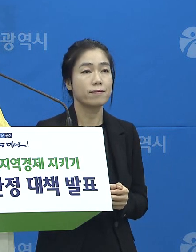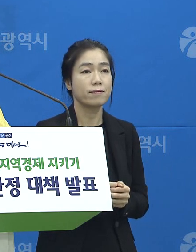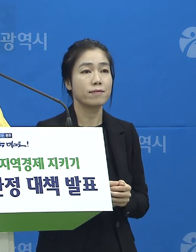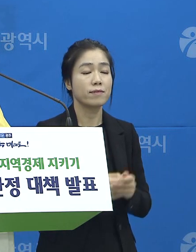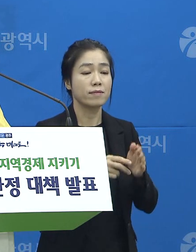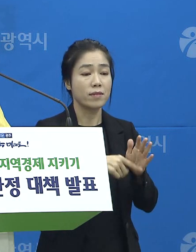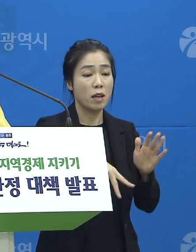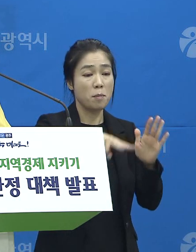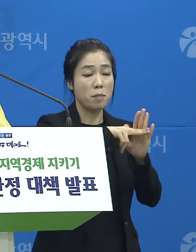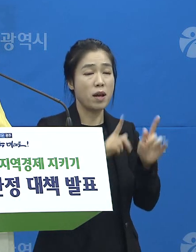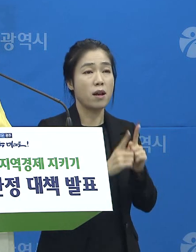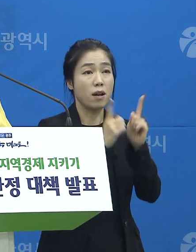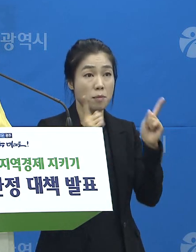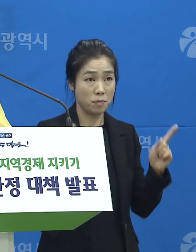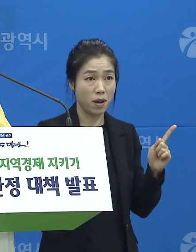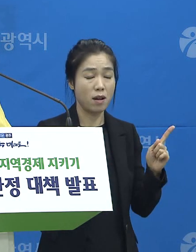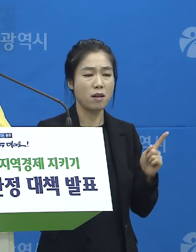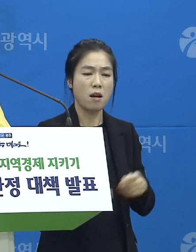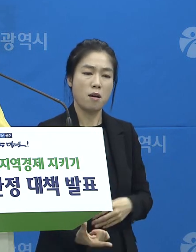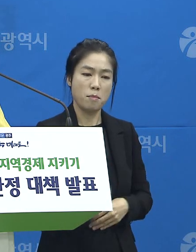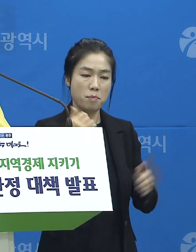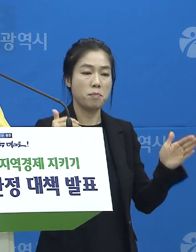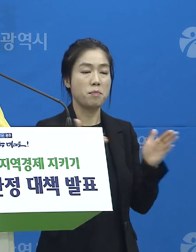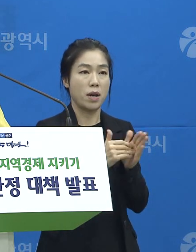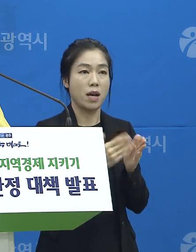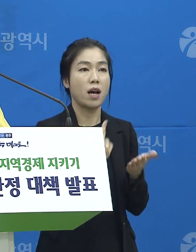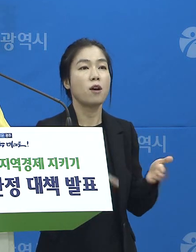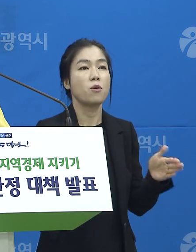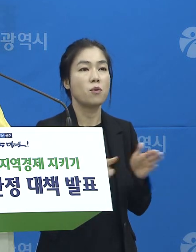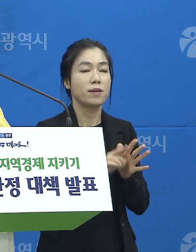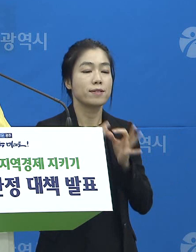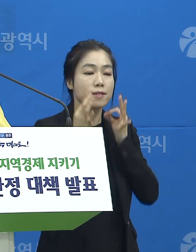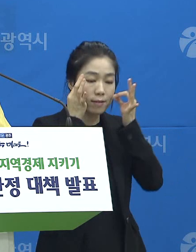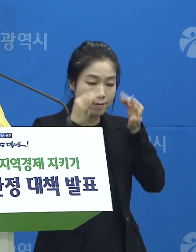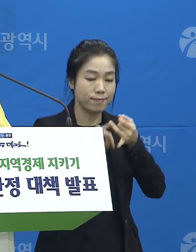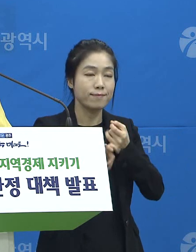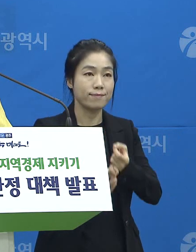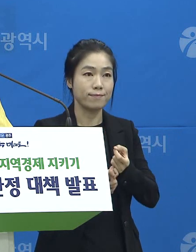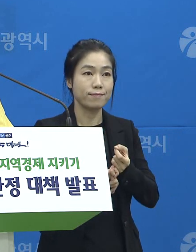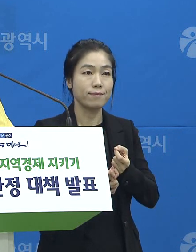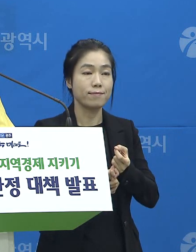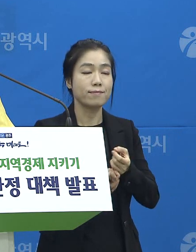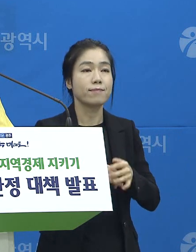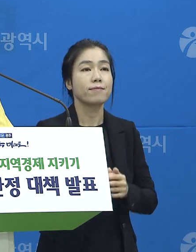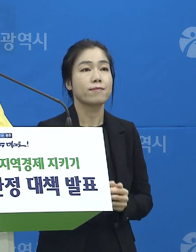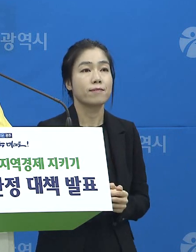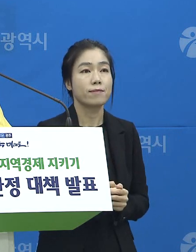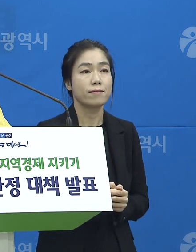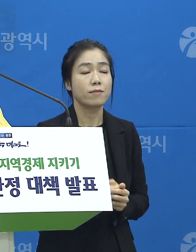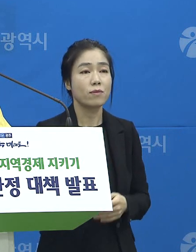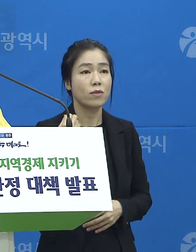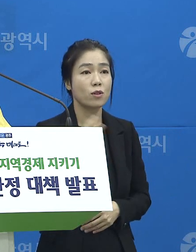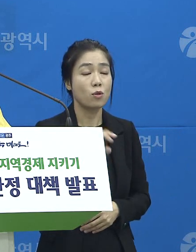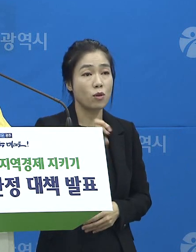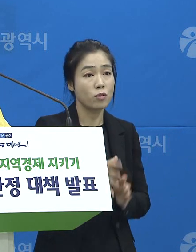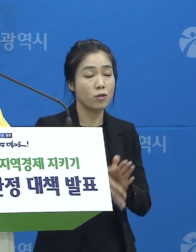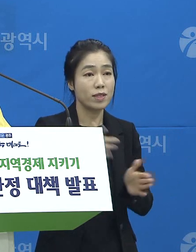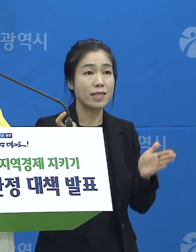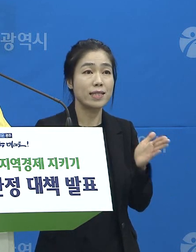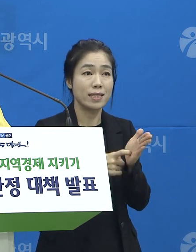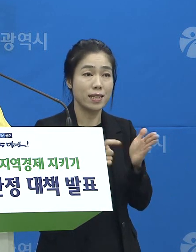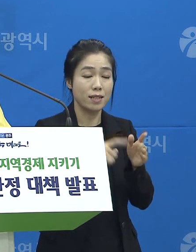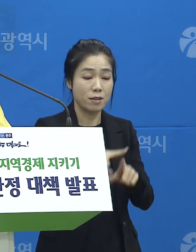2단계 사회적 거리두기가 하루빨리 끝날 수 있도록 최선을 다하겠습니다. 또한 우리 시는